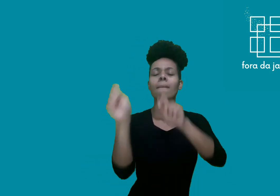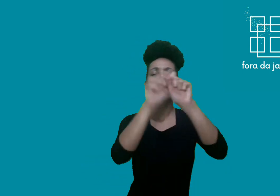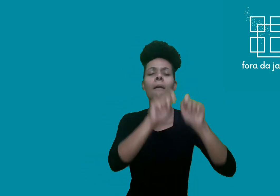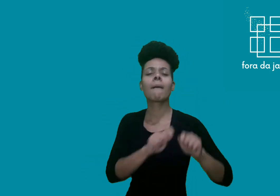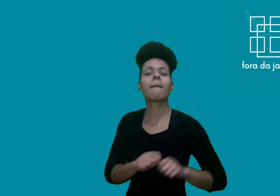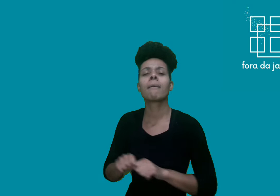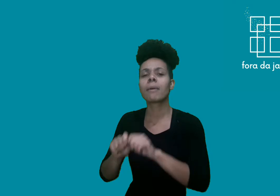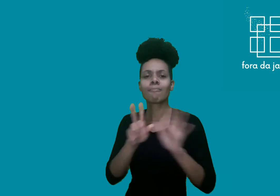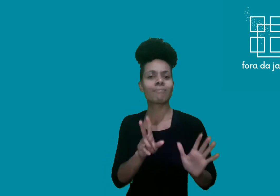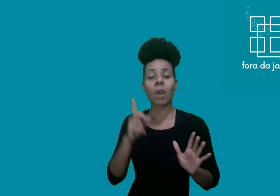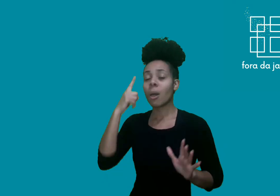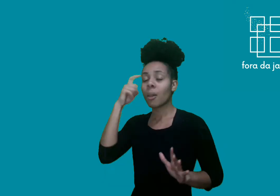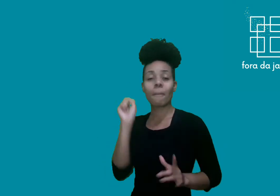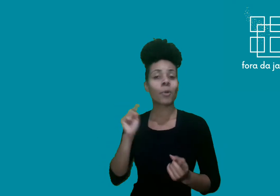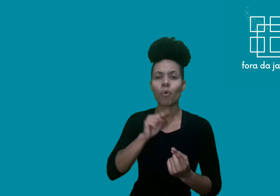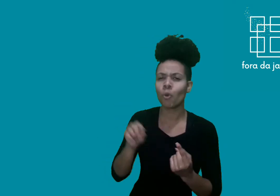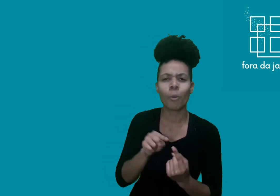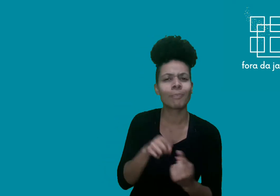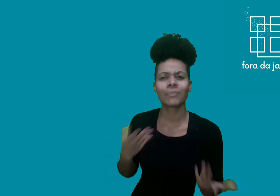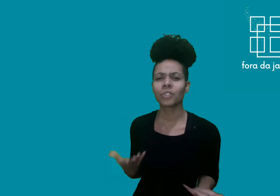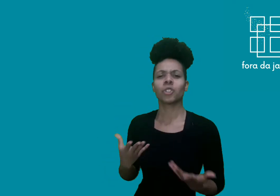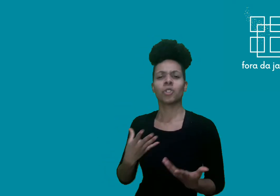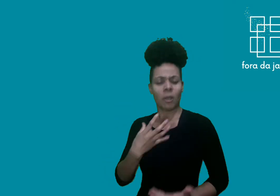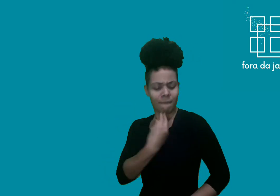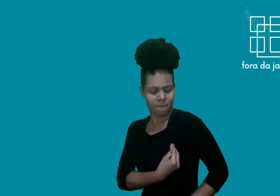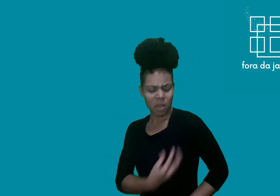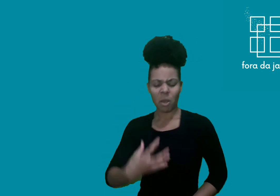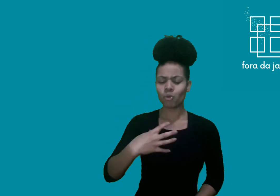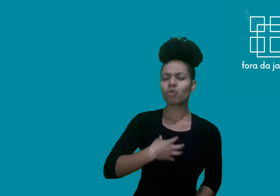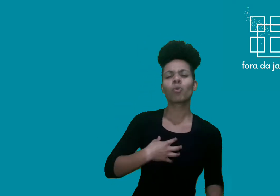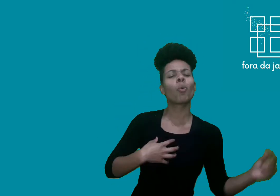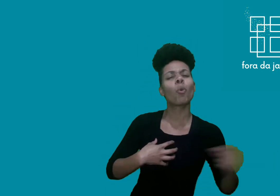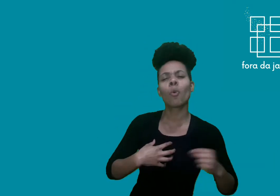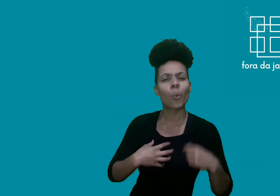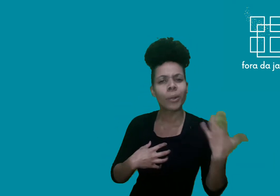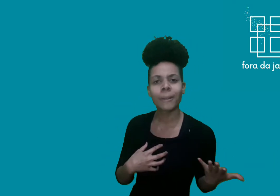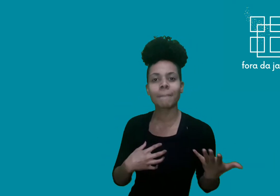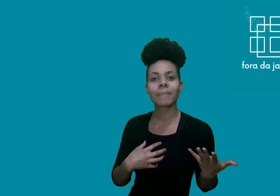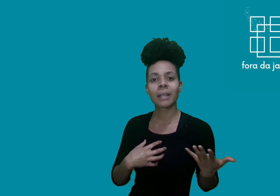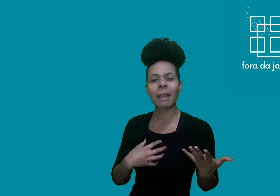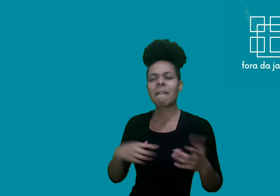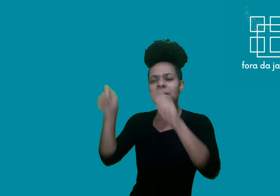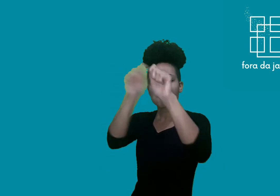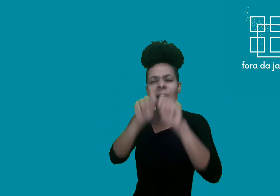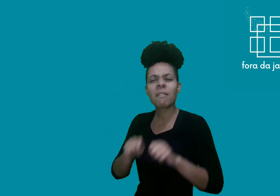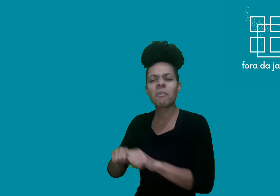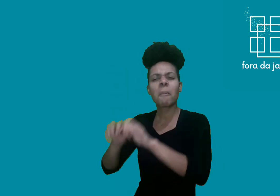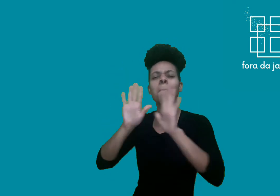para nós. A gente evita pensar muito nisso, porque às vezes a gente descobre que tudo não está tão bem assim, né? Então a